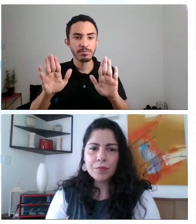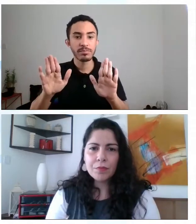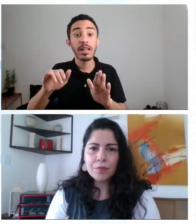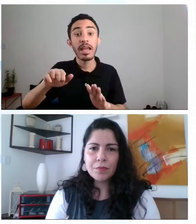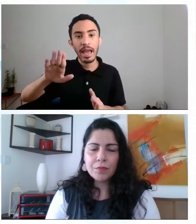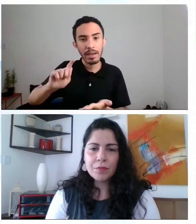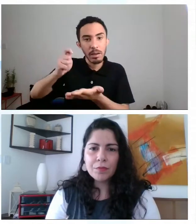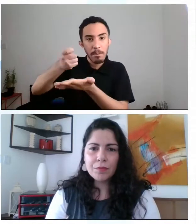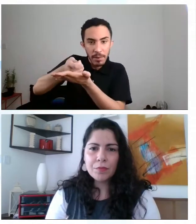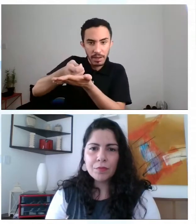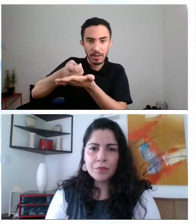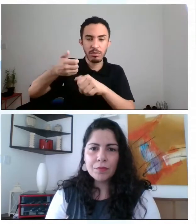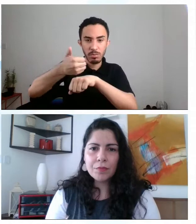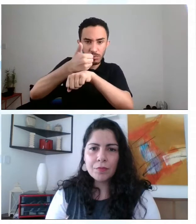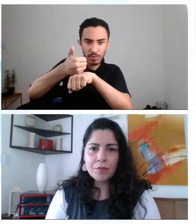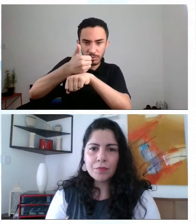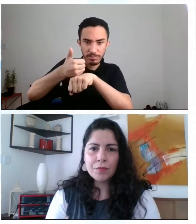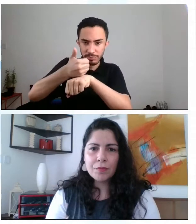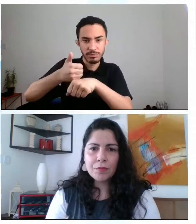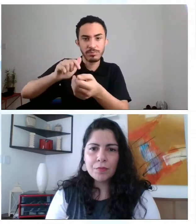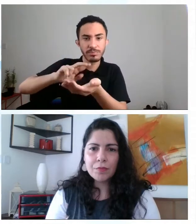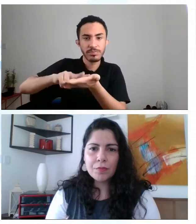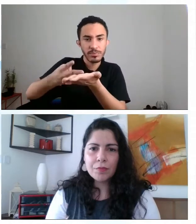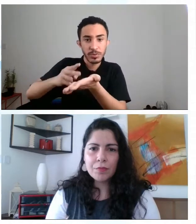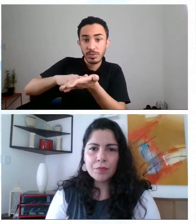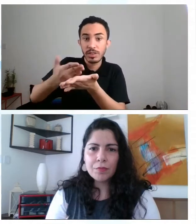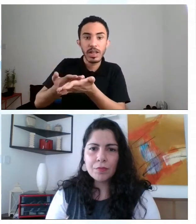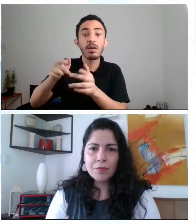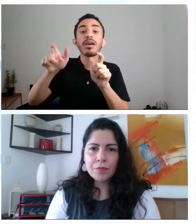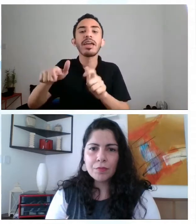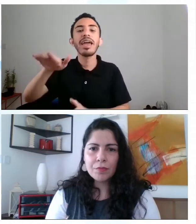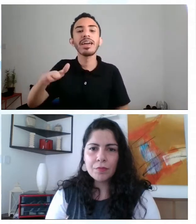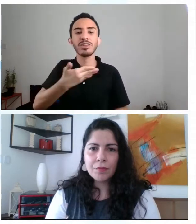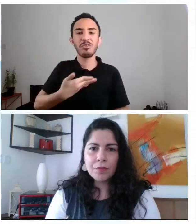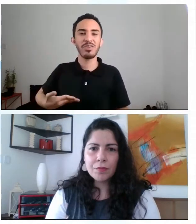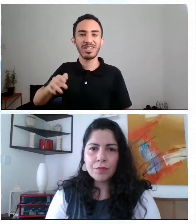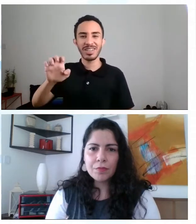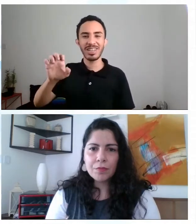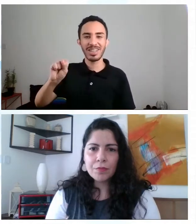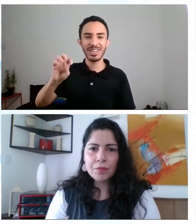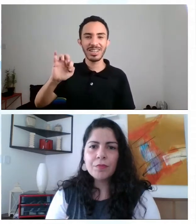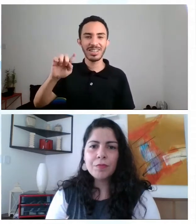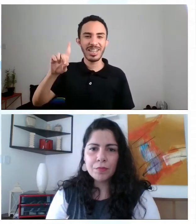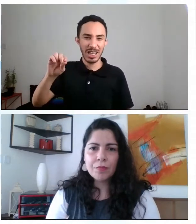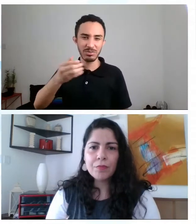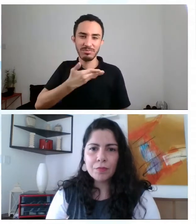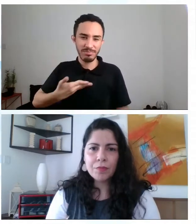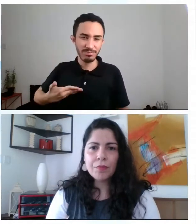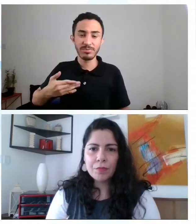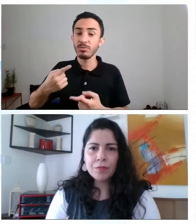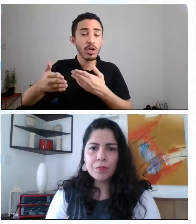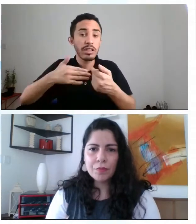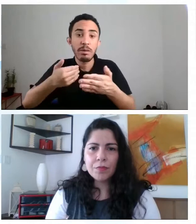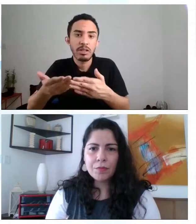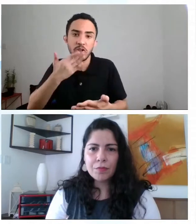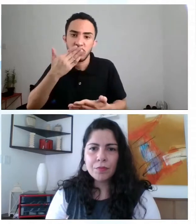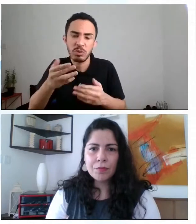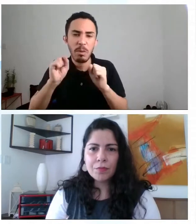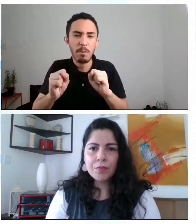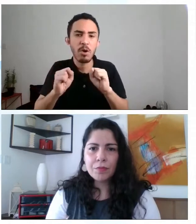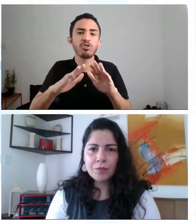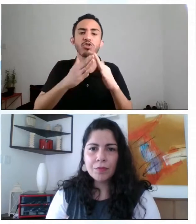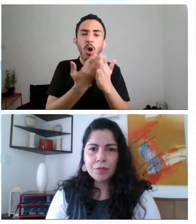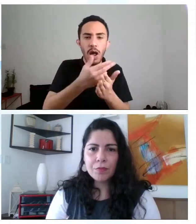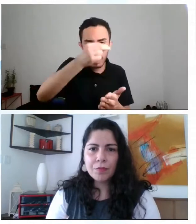Quem arca com esse profissional é, de fato, o Estado, independente da esfera. Né? Se é uma